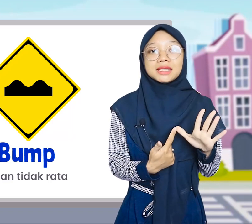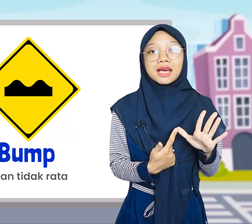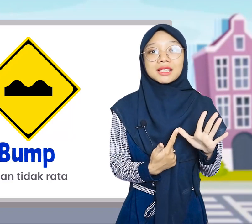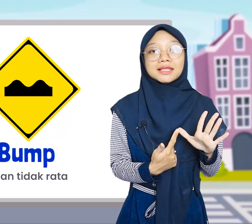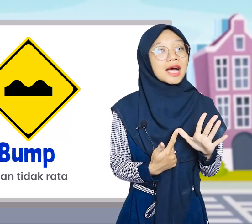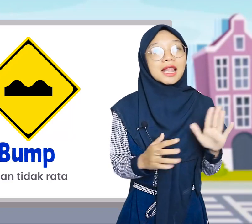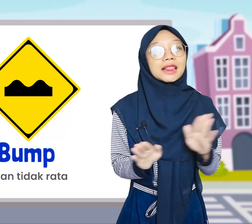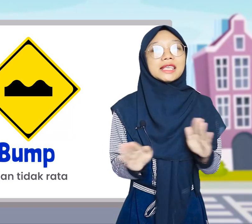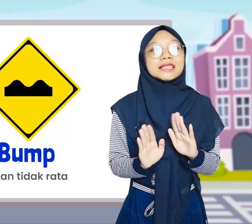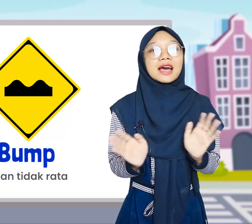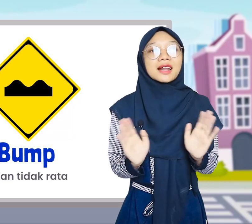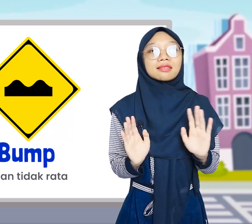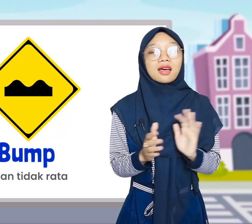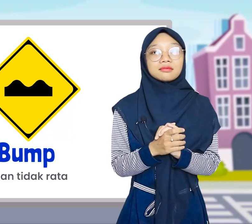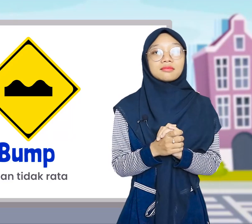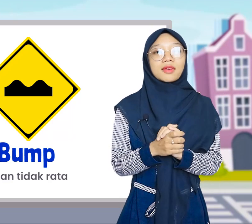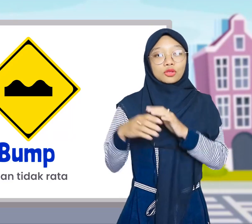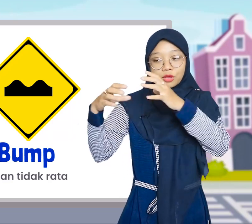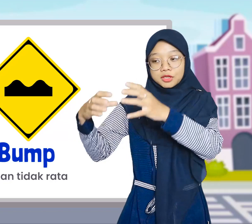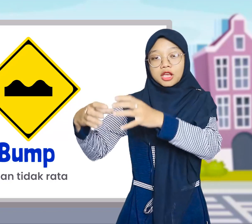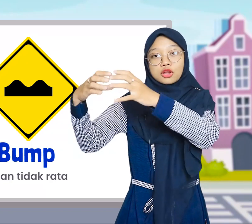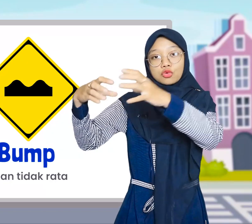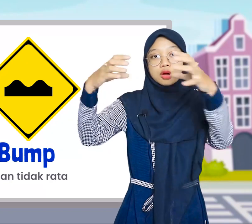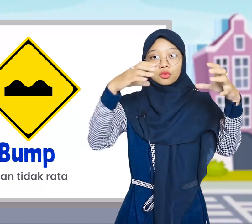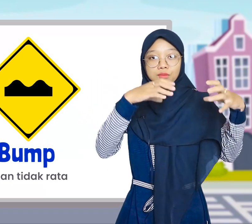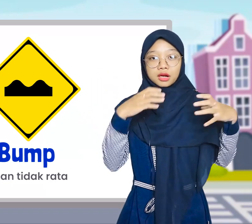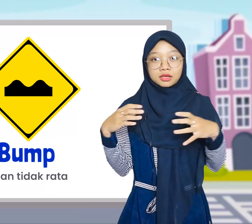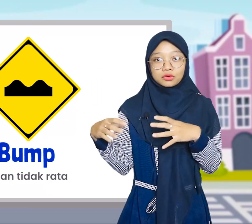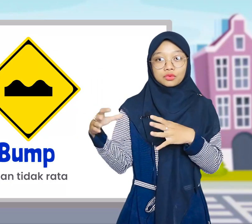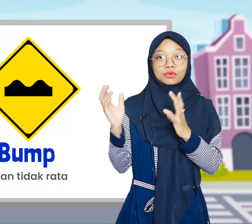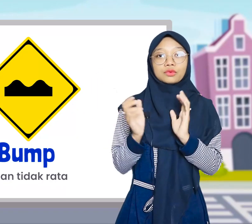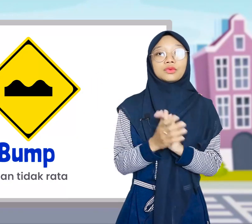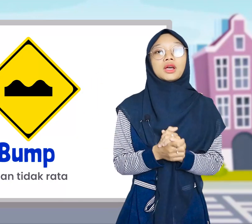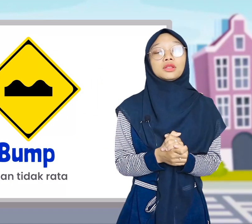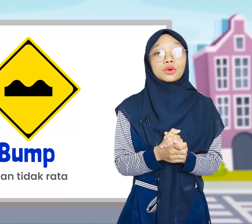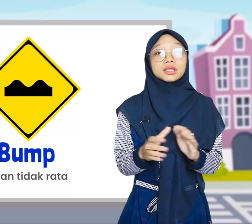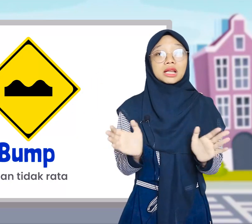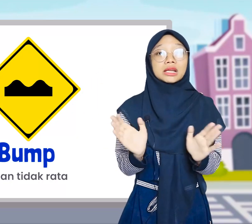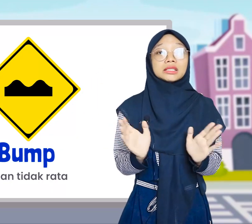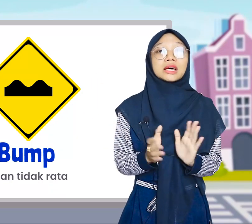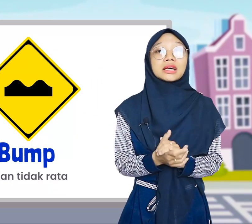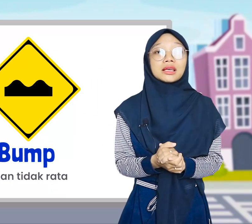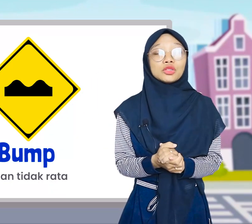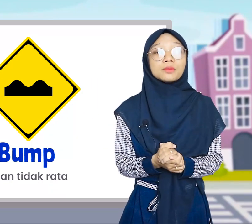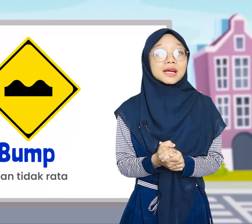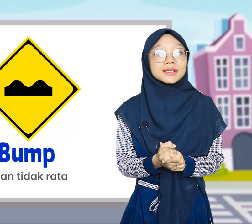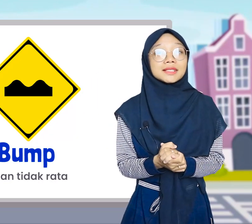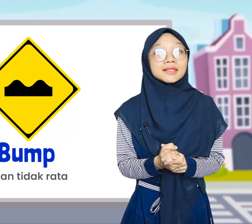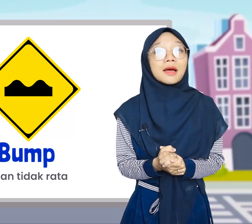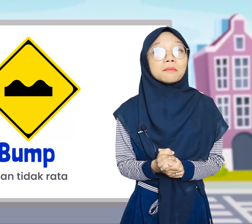Artinya jalan tidak rata atau yang biasanya ada lubang-lubangnya tuh. Nah, itu kan jalanan tidak rata, itu bahasa Inggrisnya